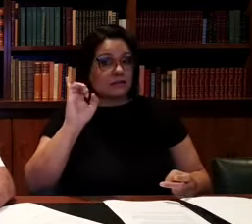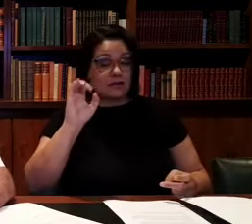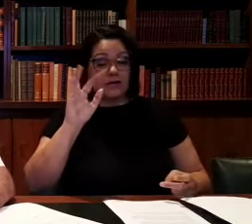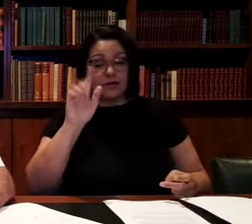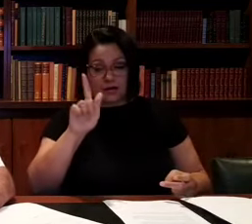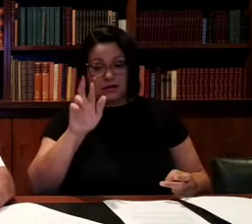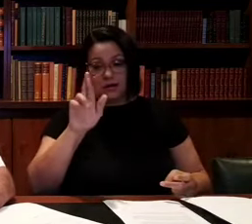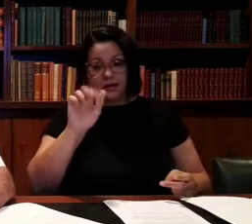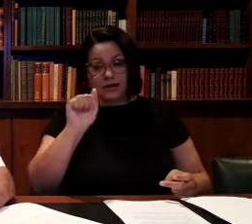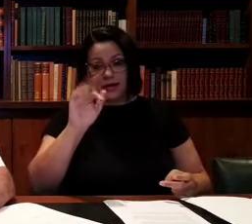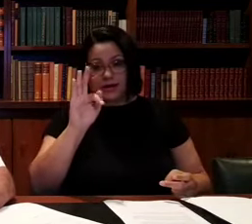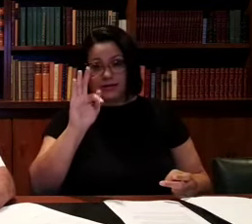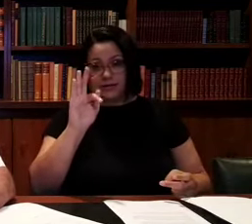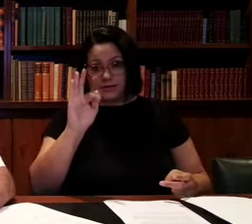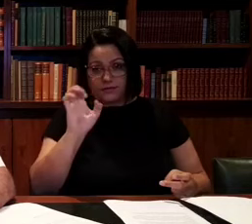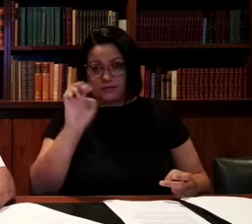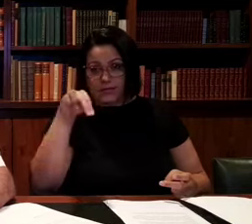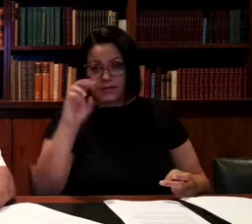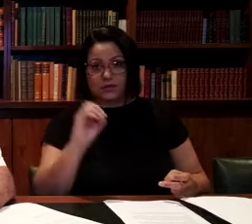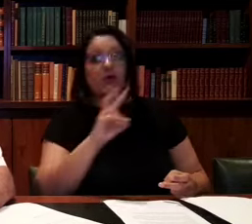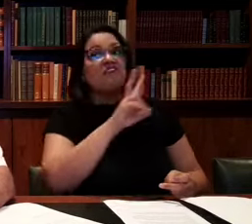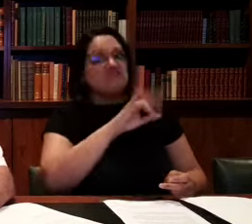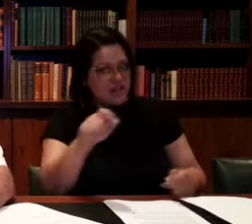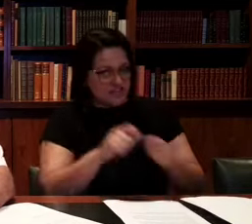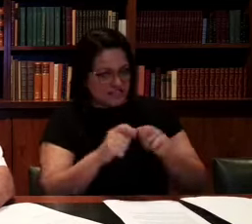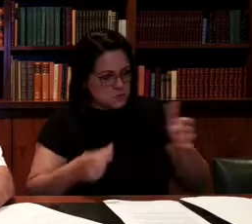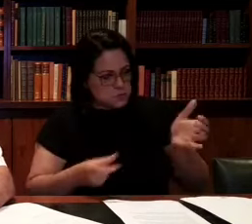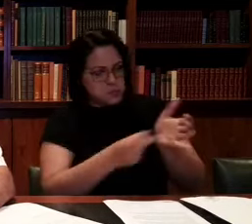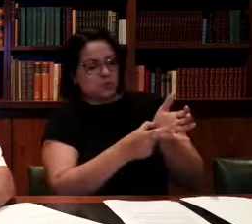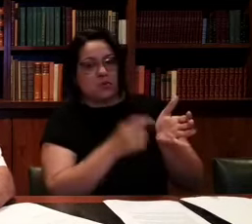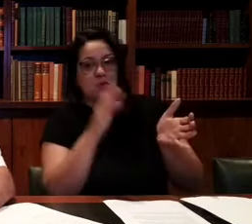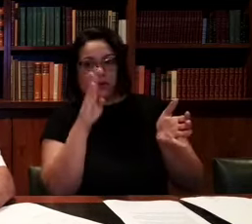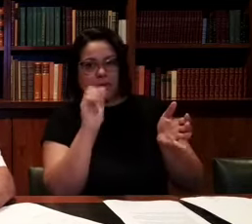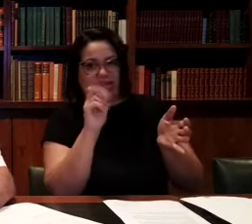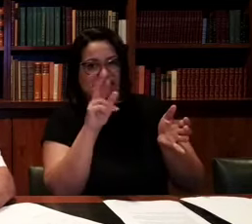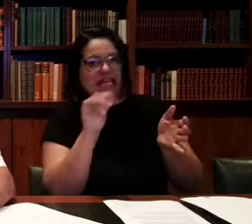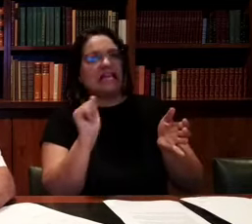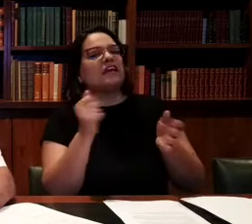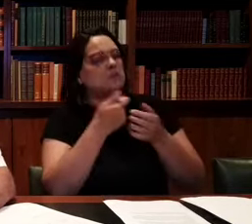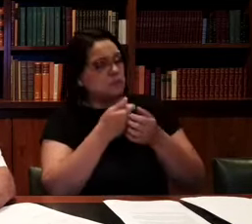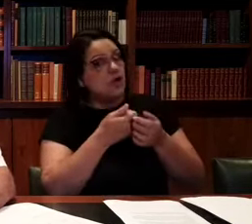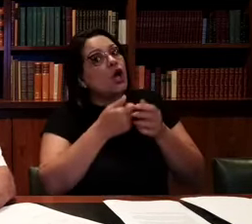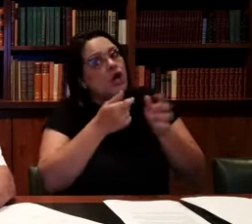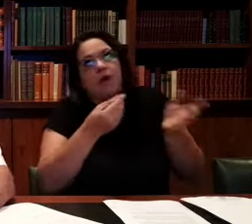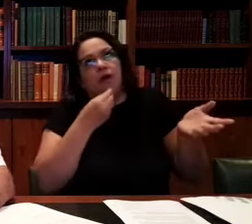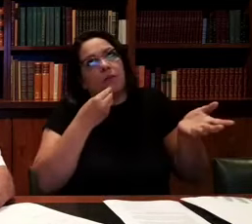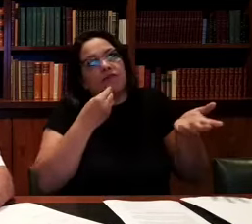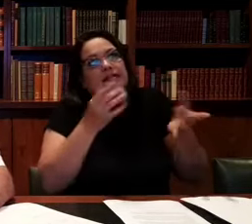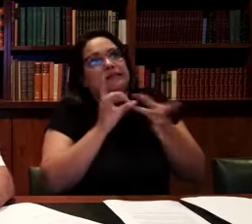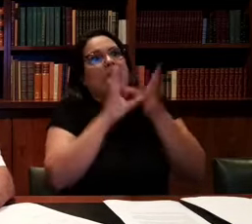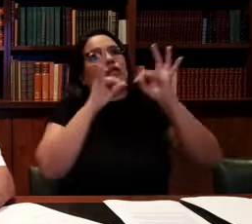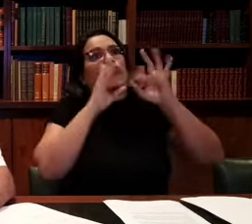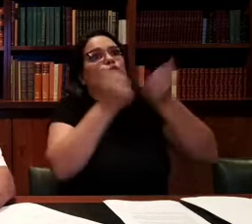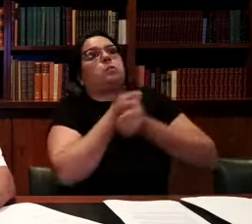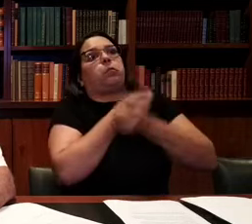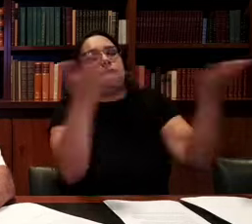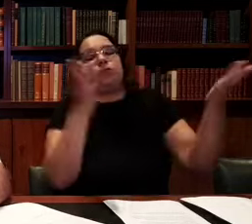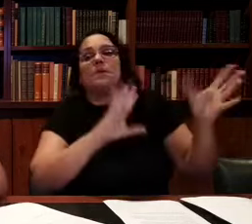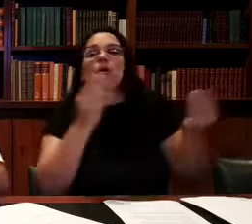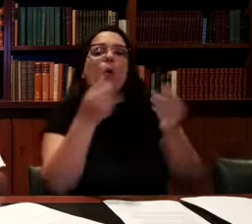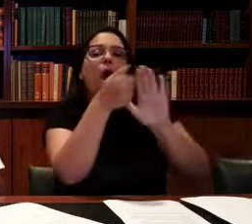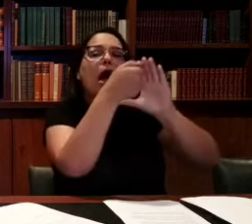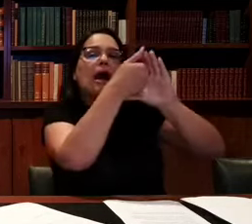iminência de chegar no mercado Lógico não vai chegar em uma quantidade ainda aqui que de vazão para todo mundo mas qual a característica super